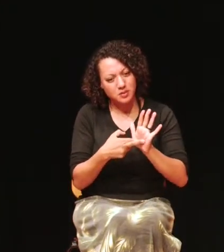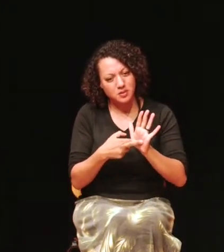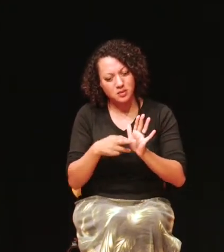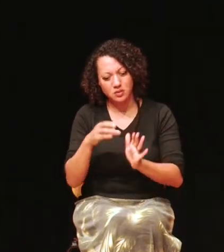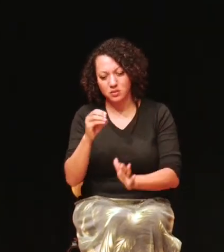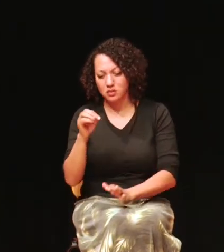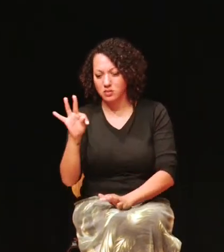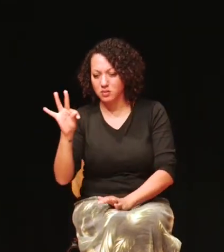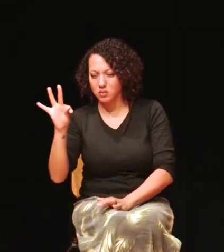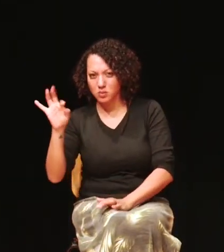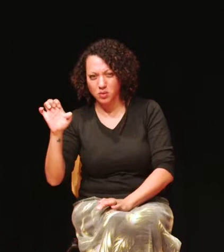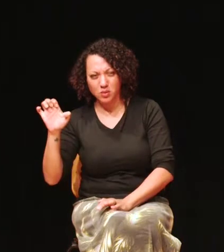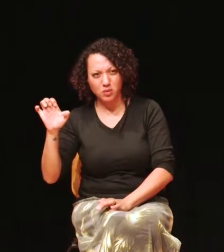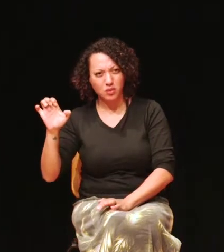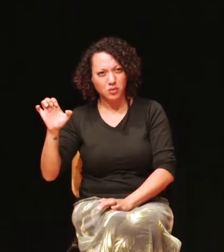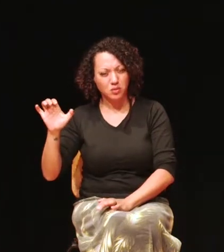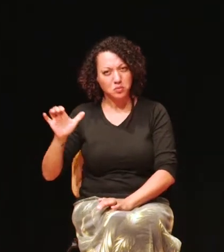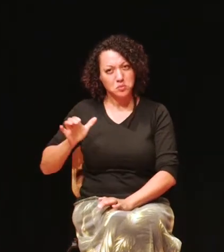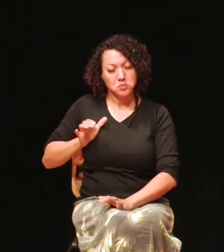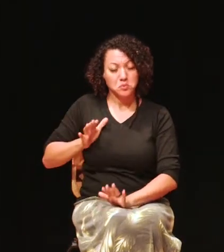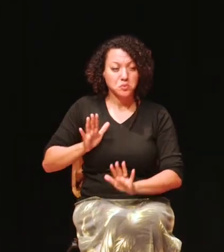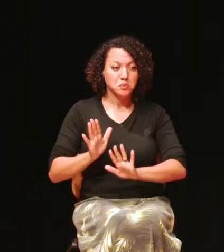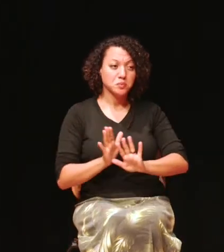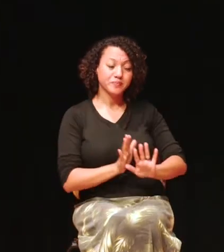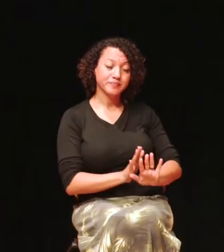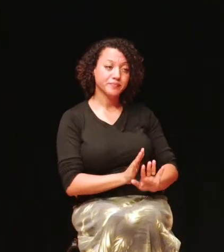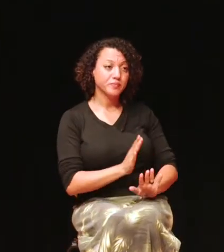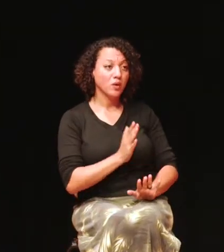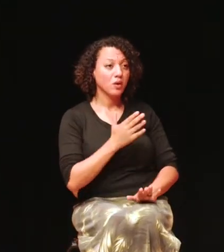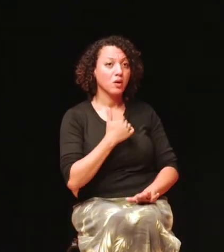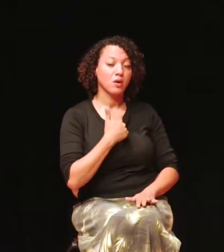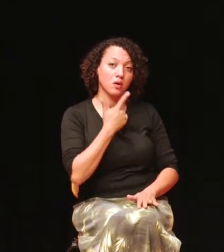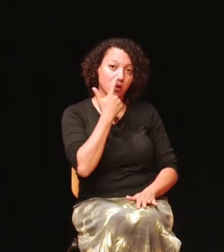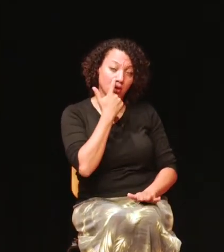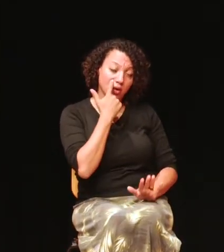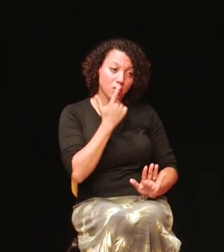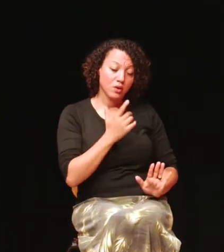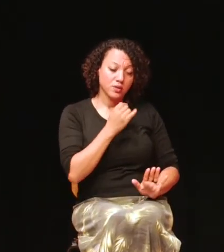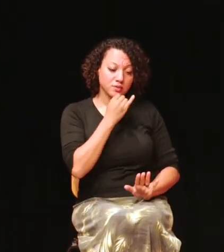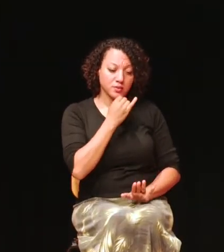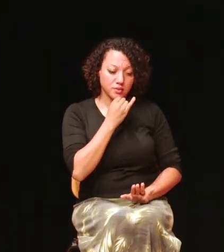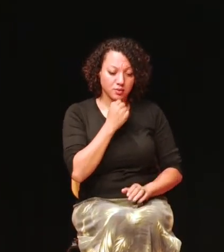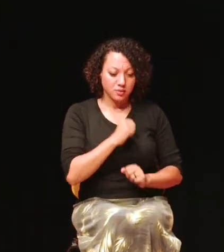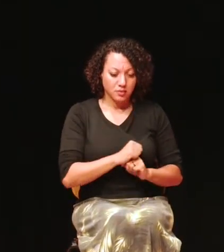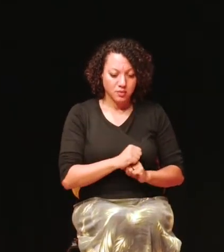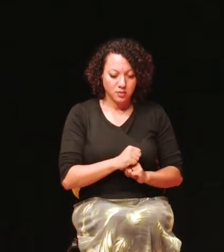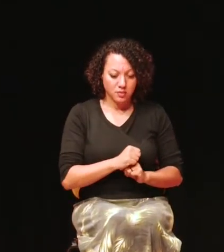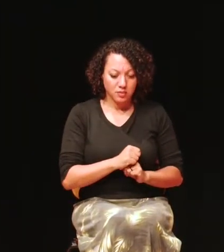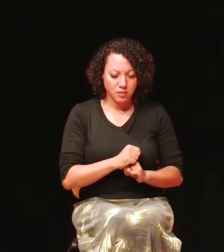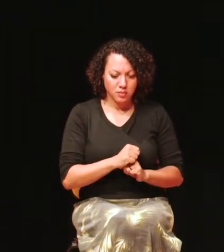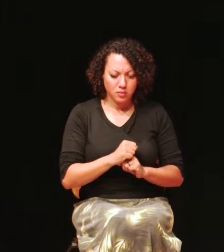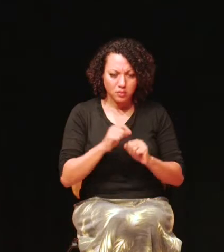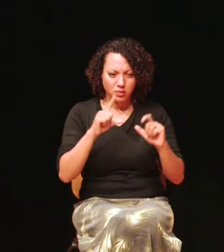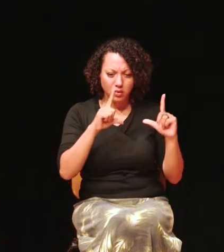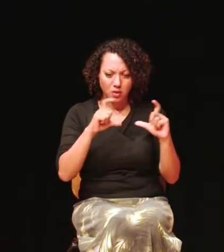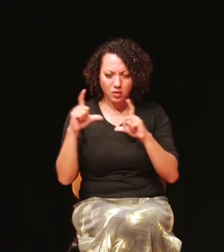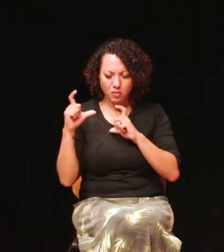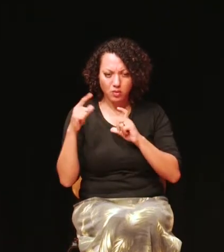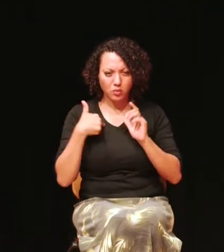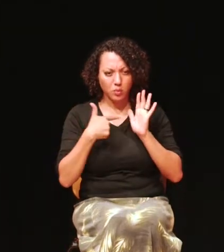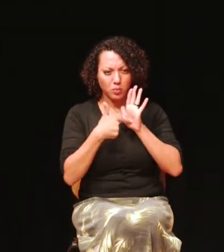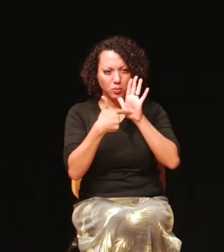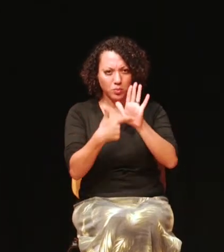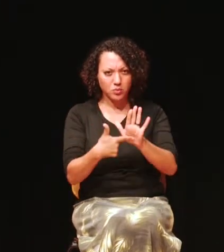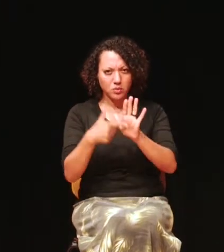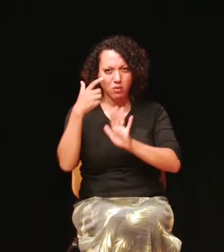corte das elites europeias? Não, olha, por exemplo, o pequeno retrato que eu mostrei